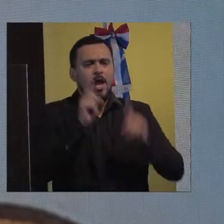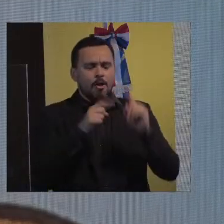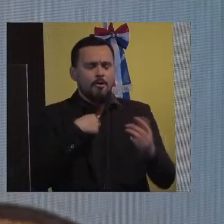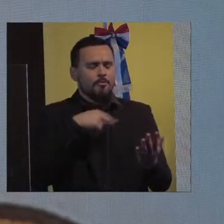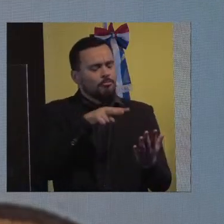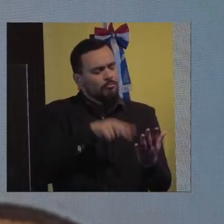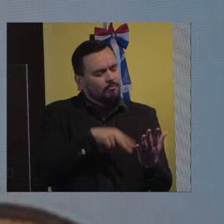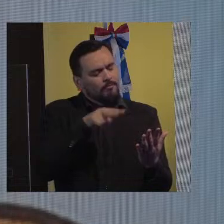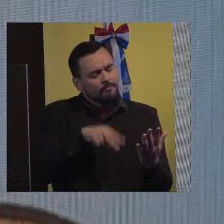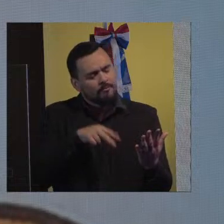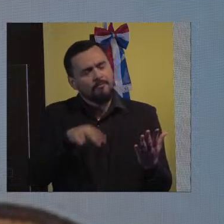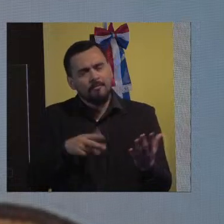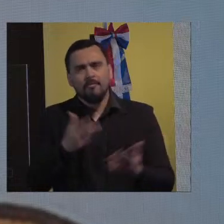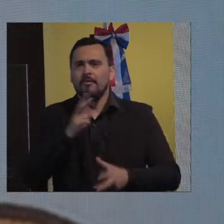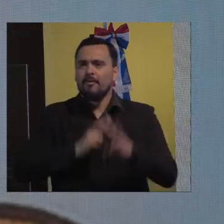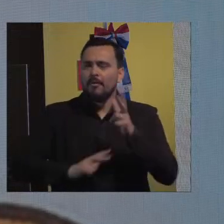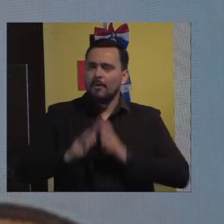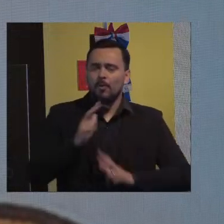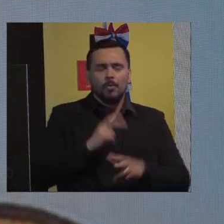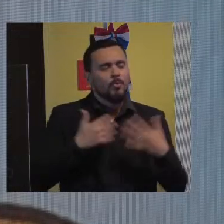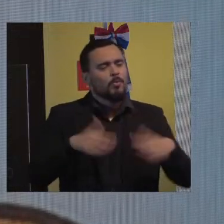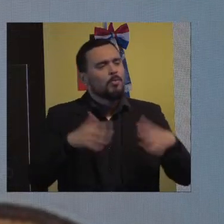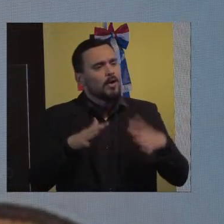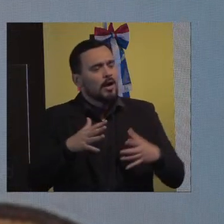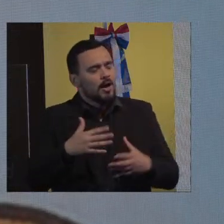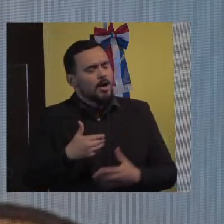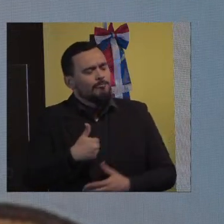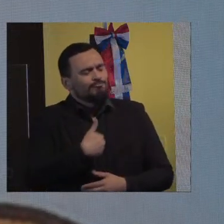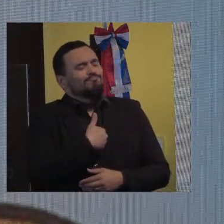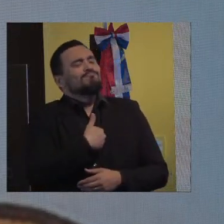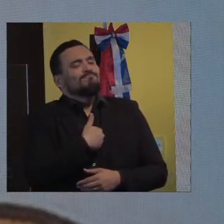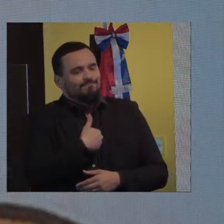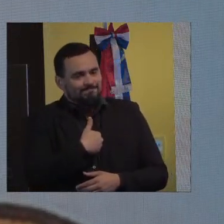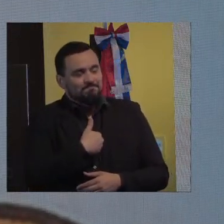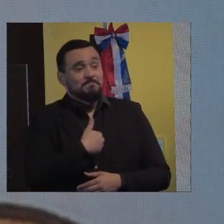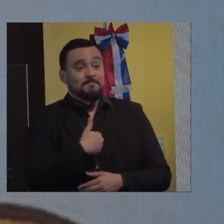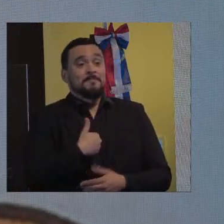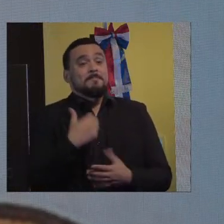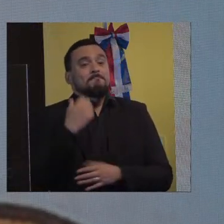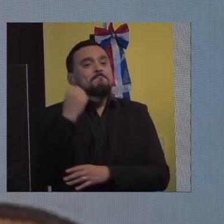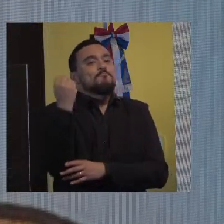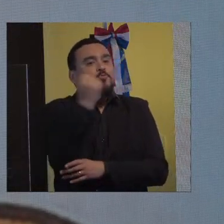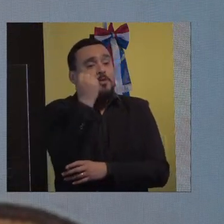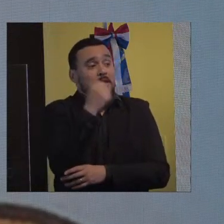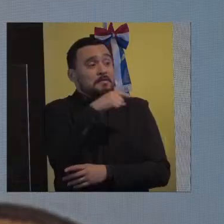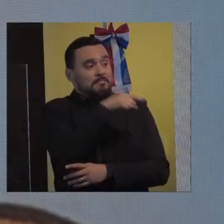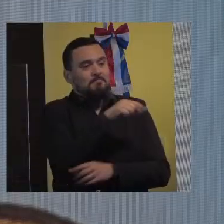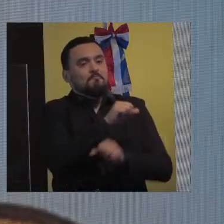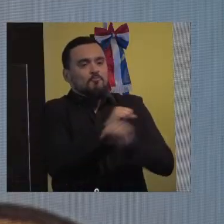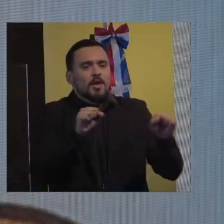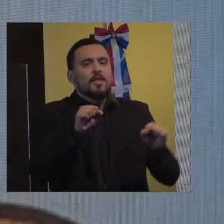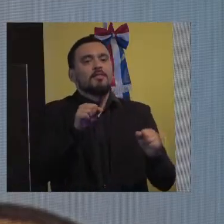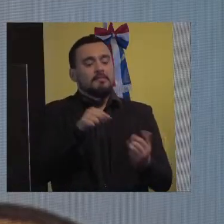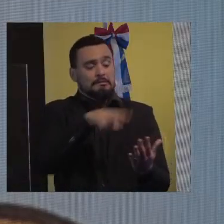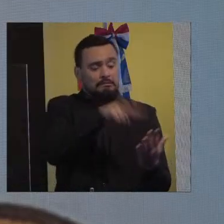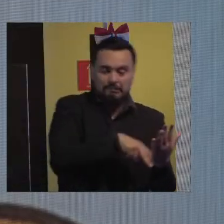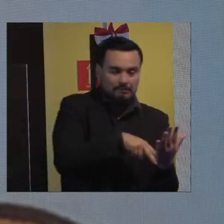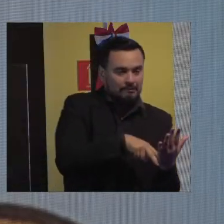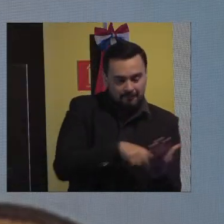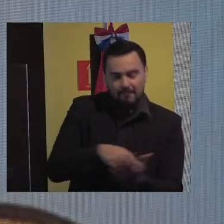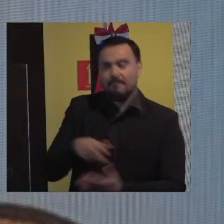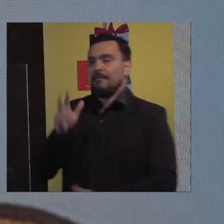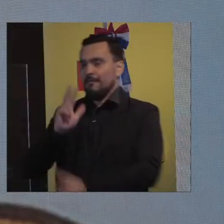una de nuestras almas, qué importante es que a través de una obra de un videolibro en lenguaje de